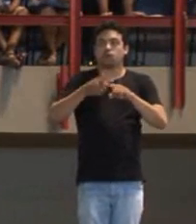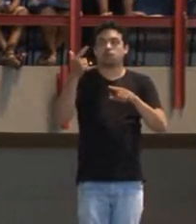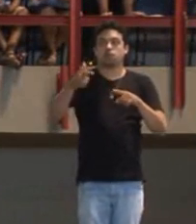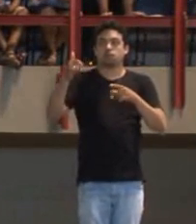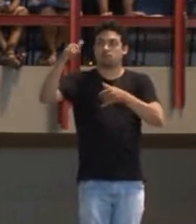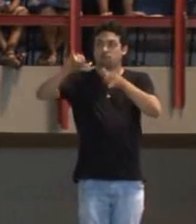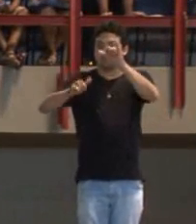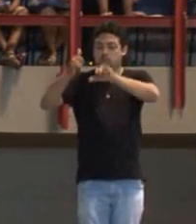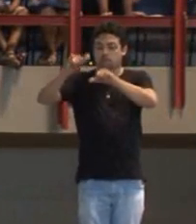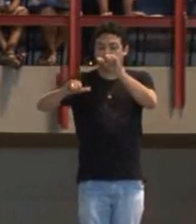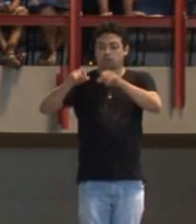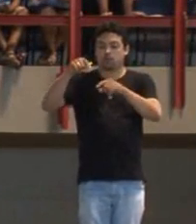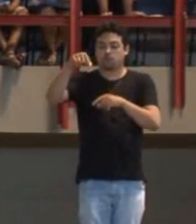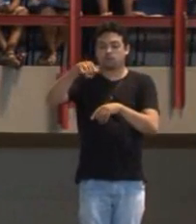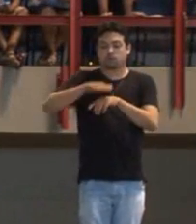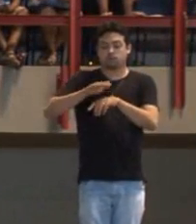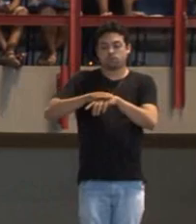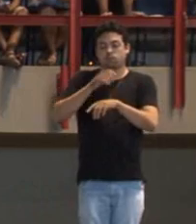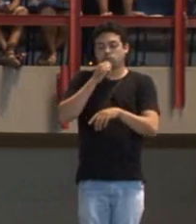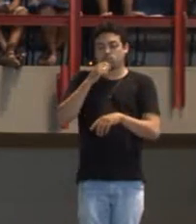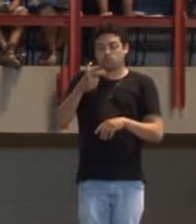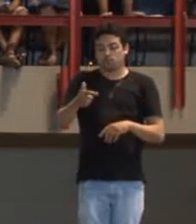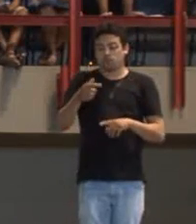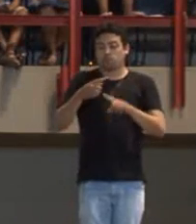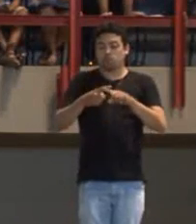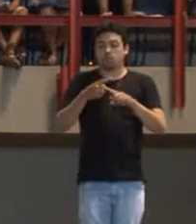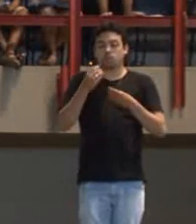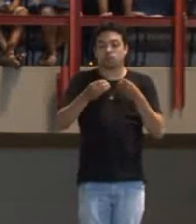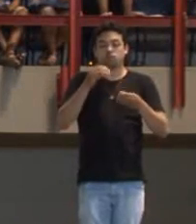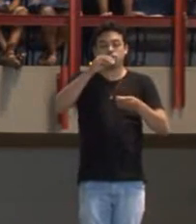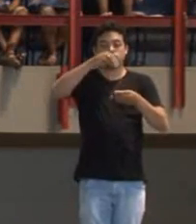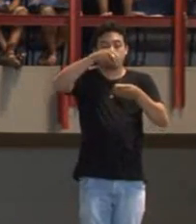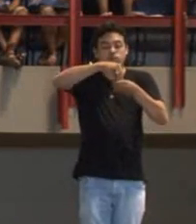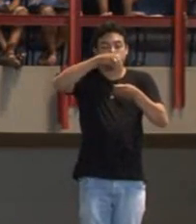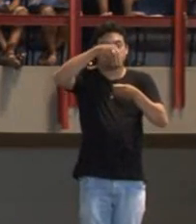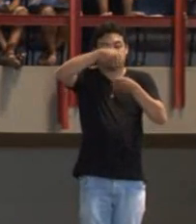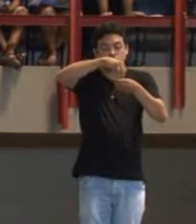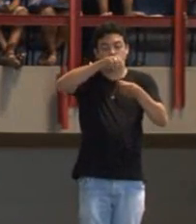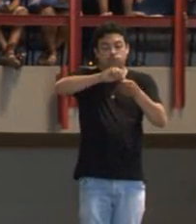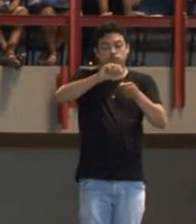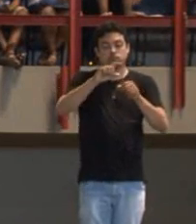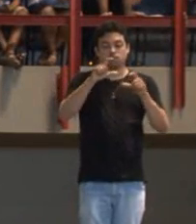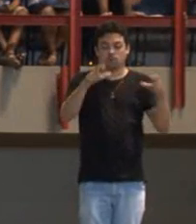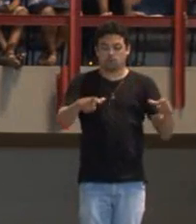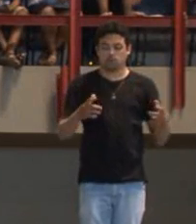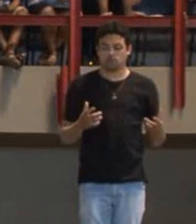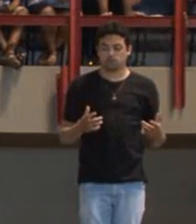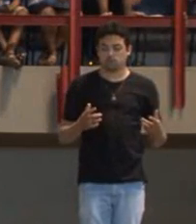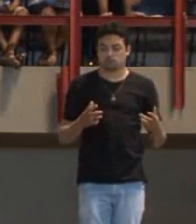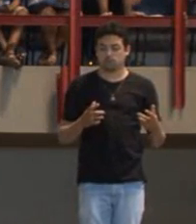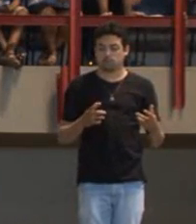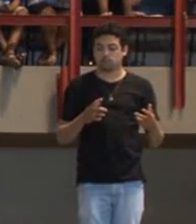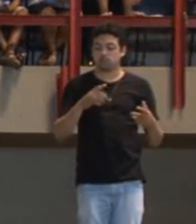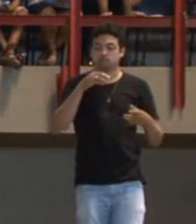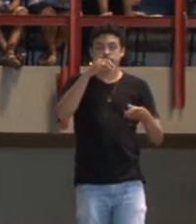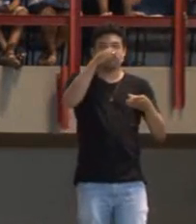reação química na destilação fracionada. Onde é que é feito esse processo de destilação fracionada? Lá